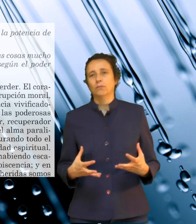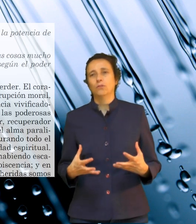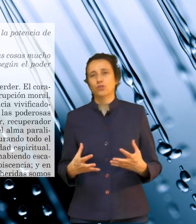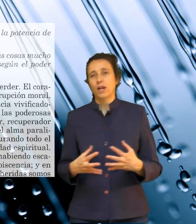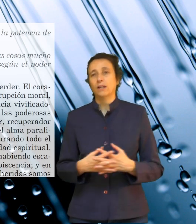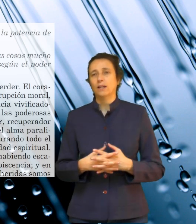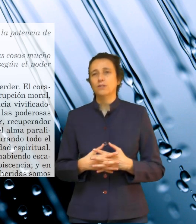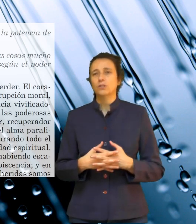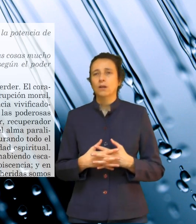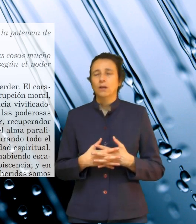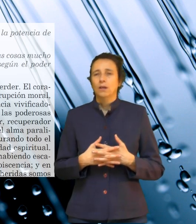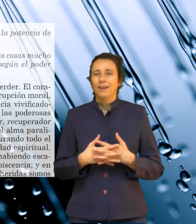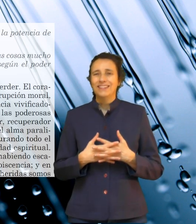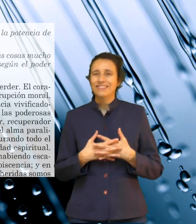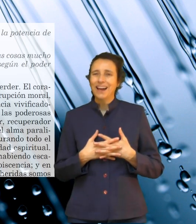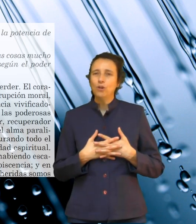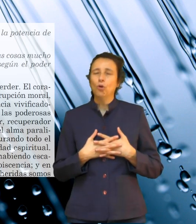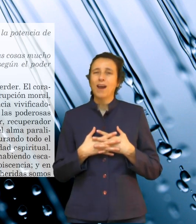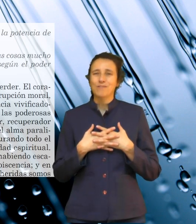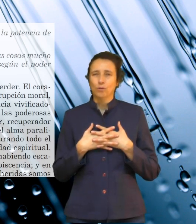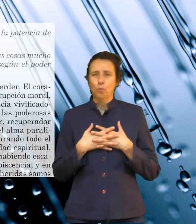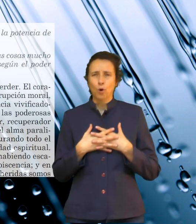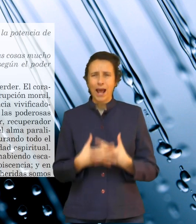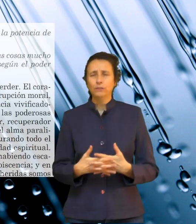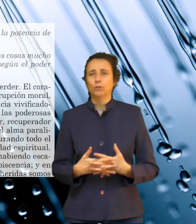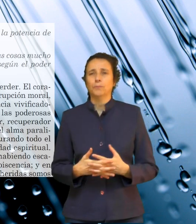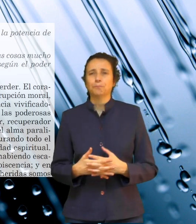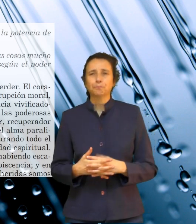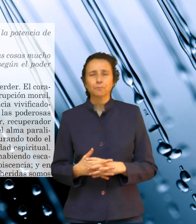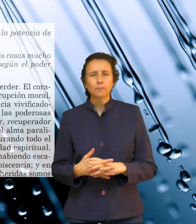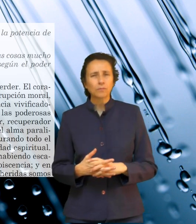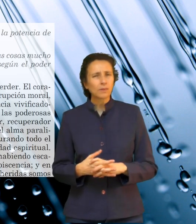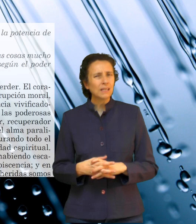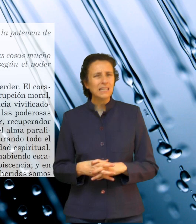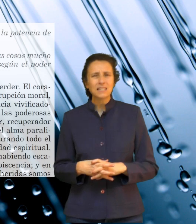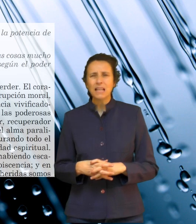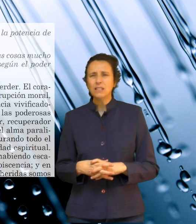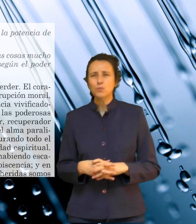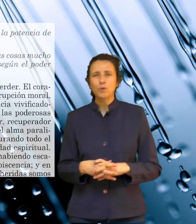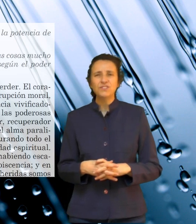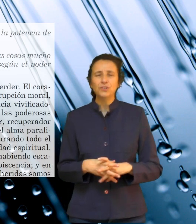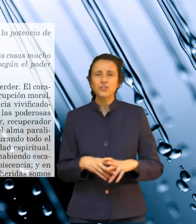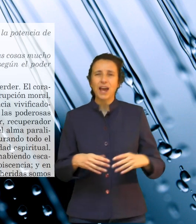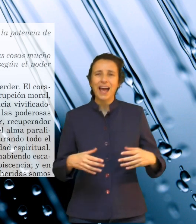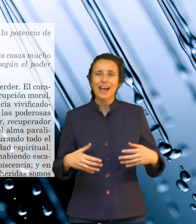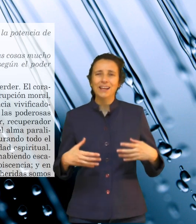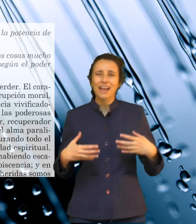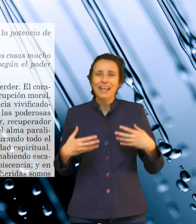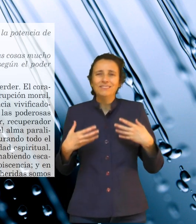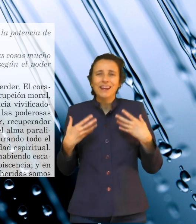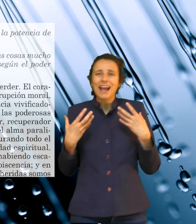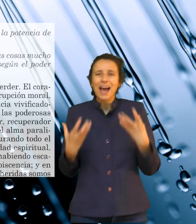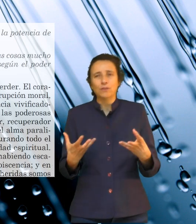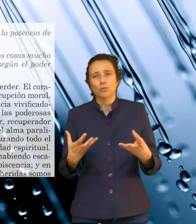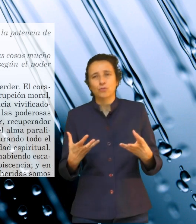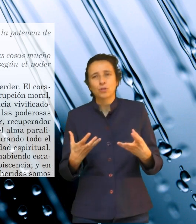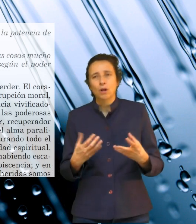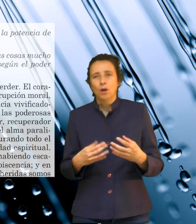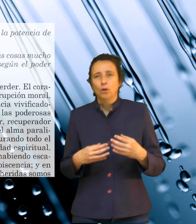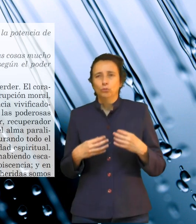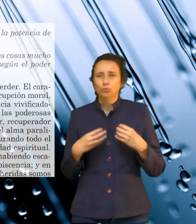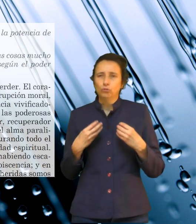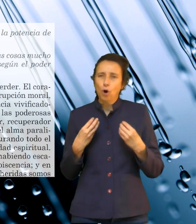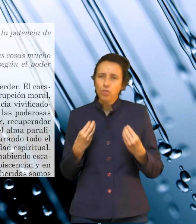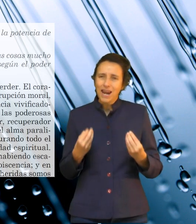con los ángeles, están colaborando y están dispuestos a